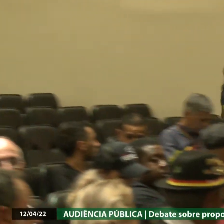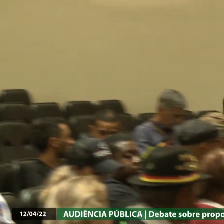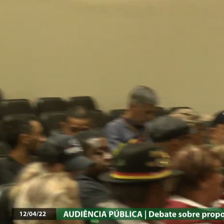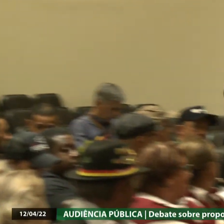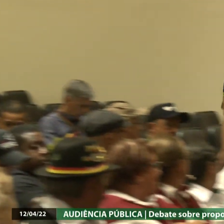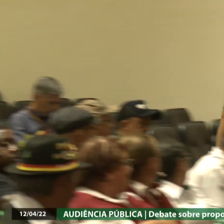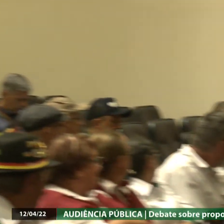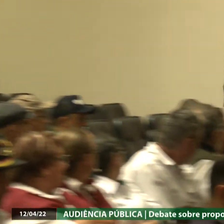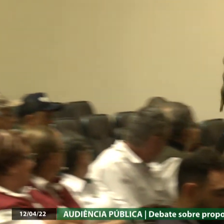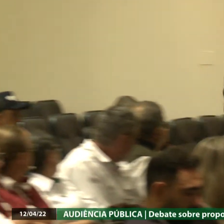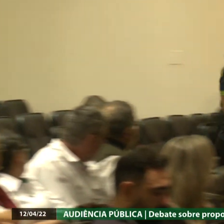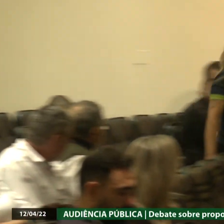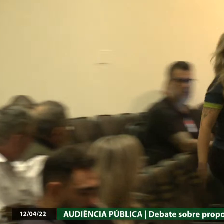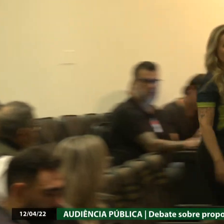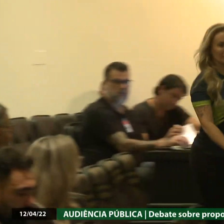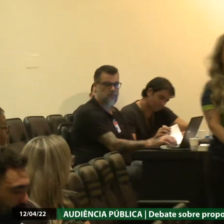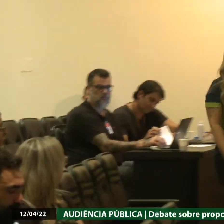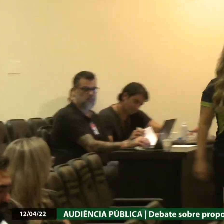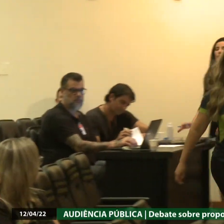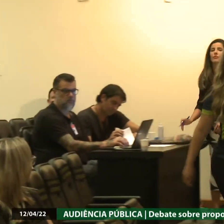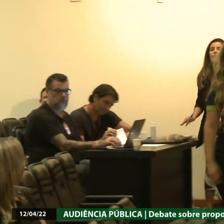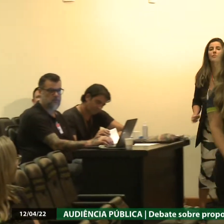E aí